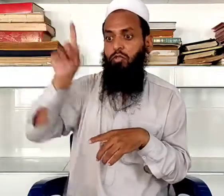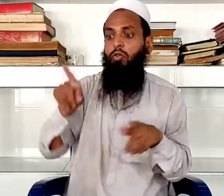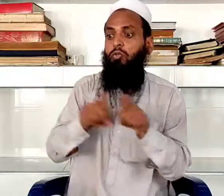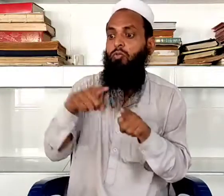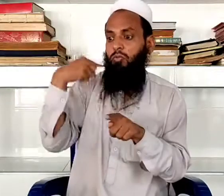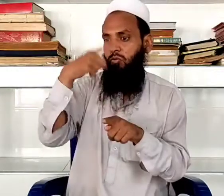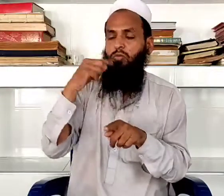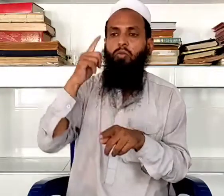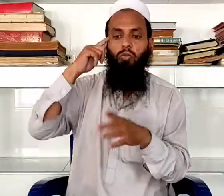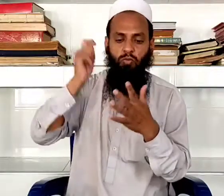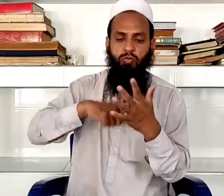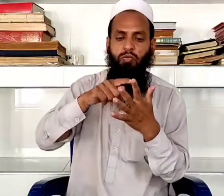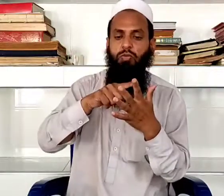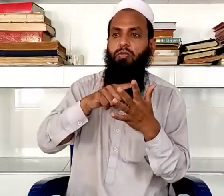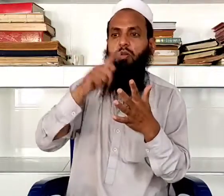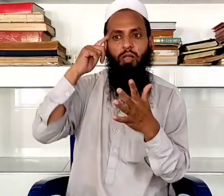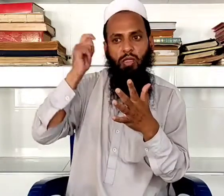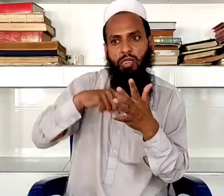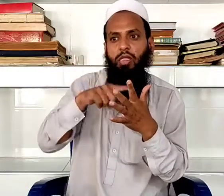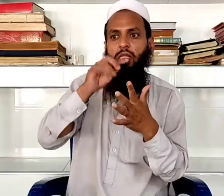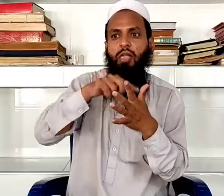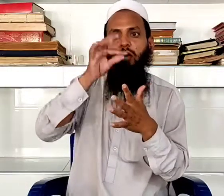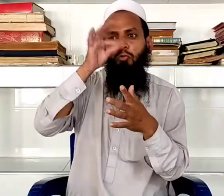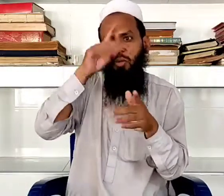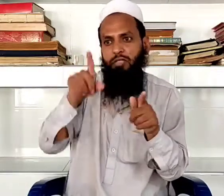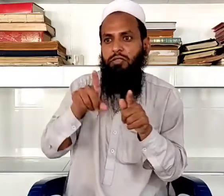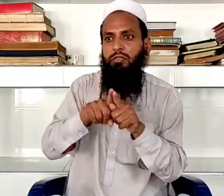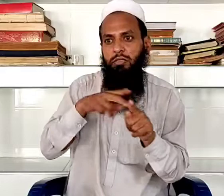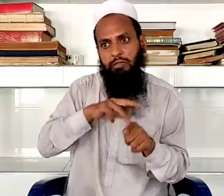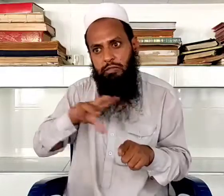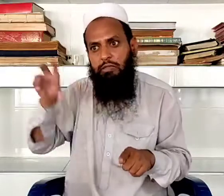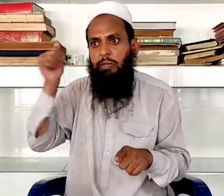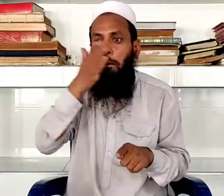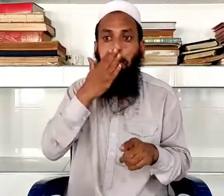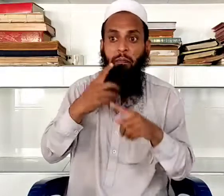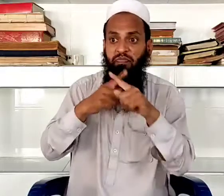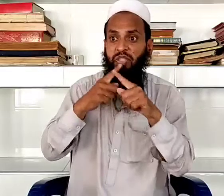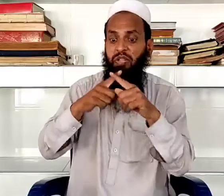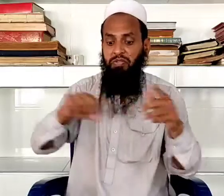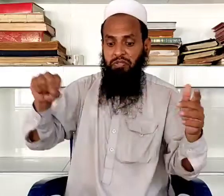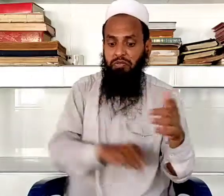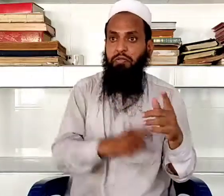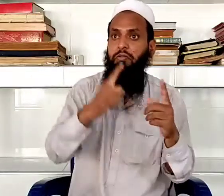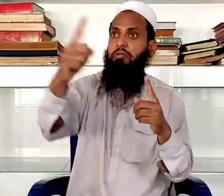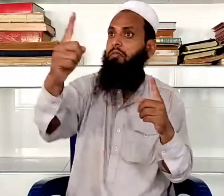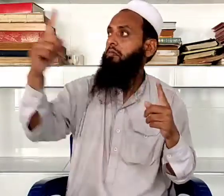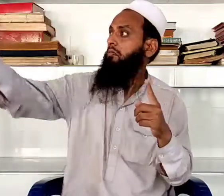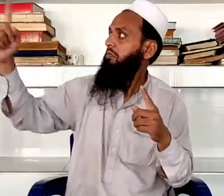سیدہ فاطمہ بنت رسول اللہ صلی اللہ علیہ وسلم ہے, دوسری بیوی کا نام خولہ بنت جعفر بن قیس بن حنفی